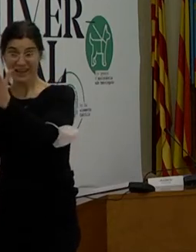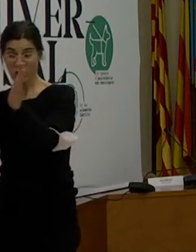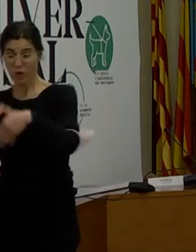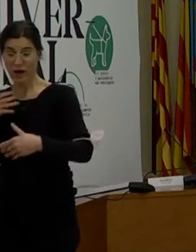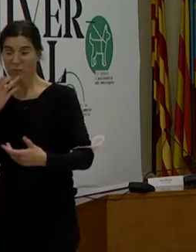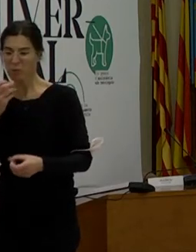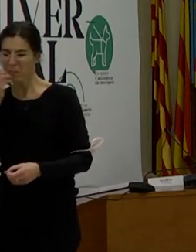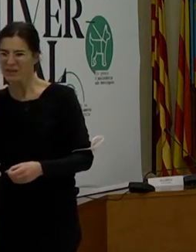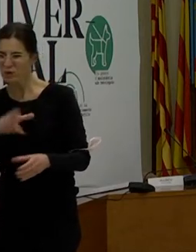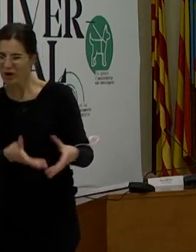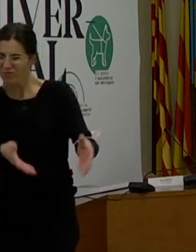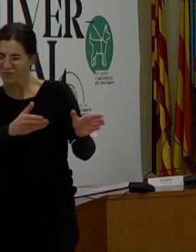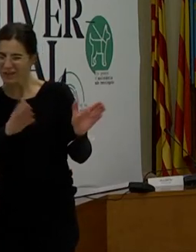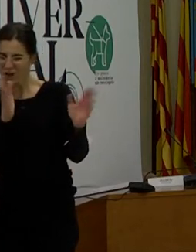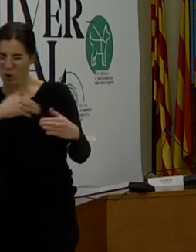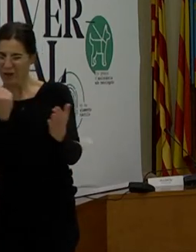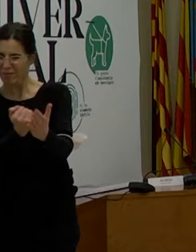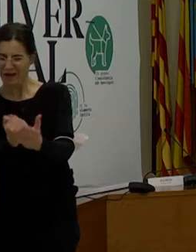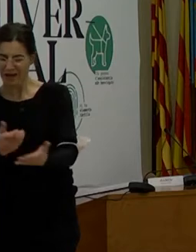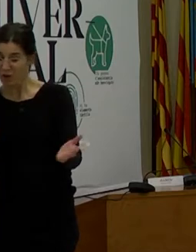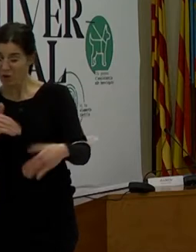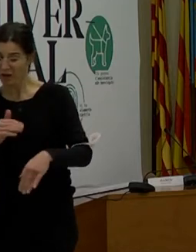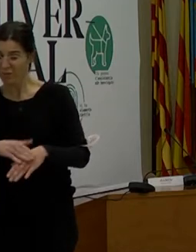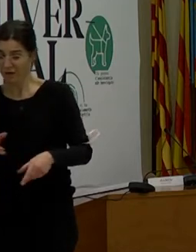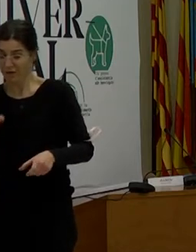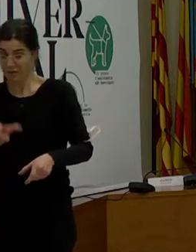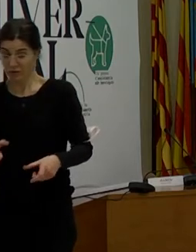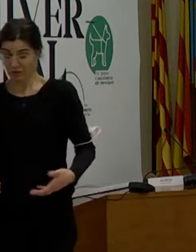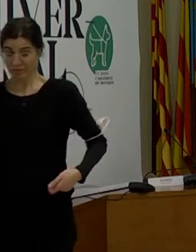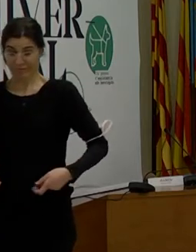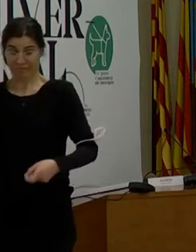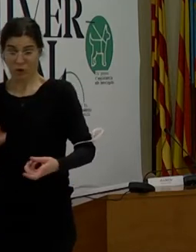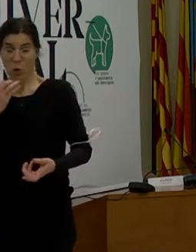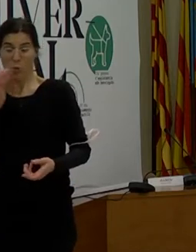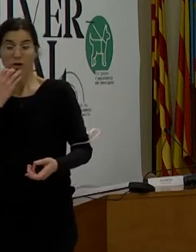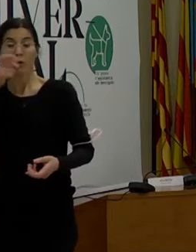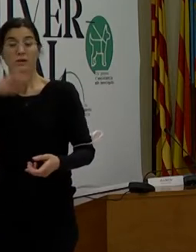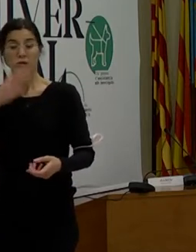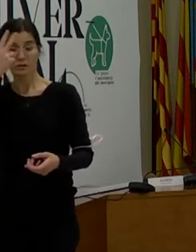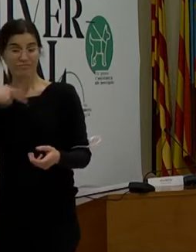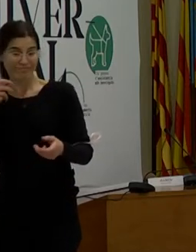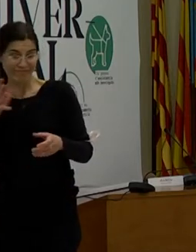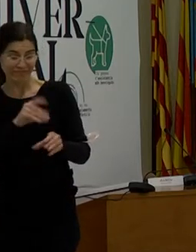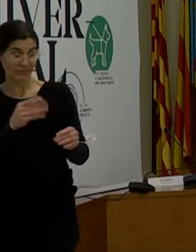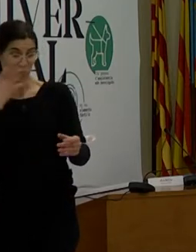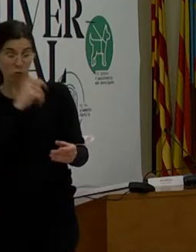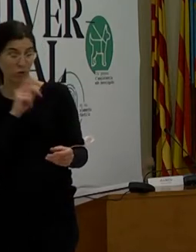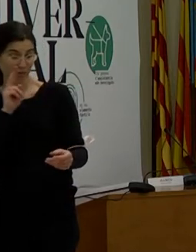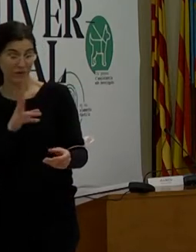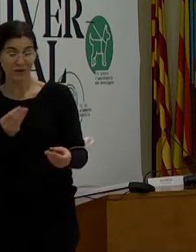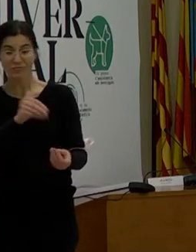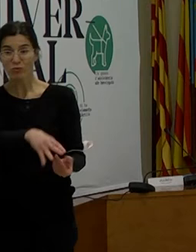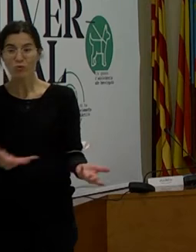papereres que no tenien les marcacions i per persones amb visibilitat reduïda doncs no els anava